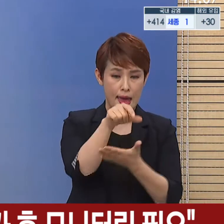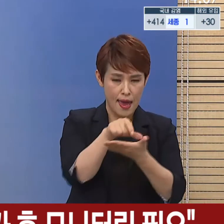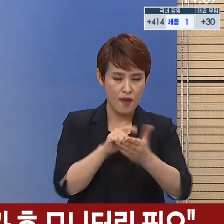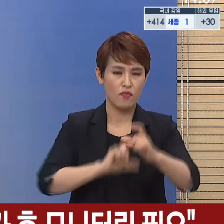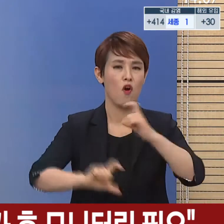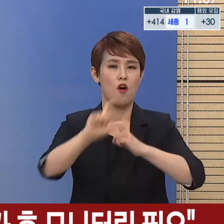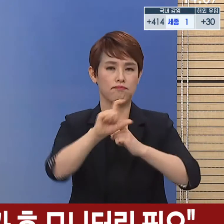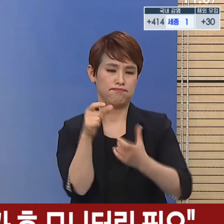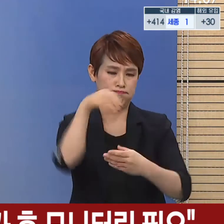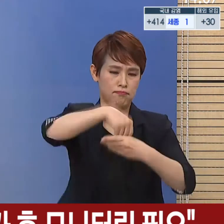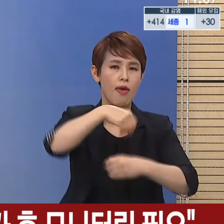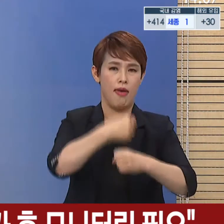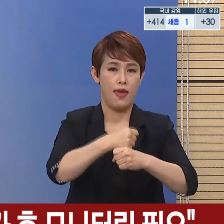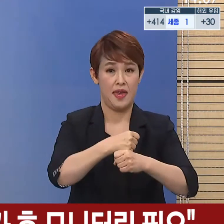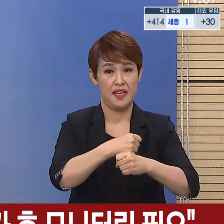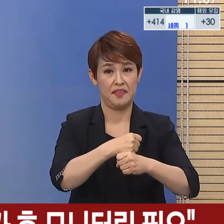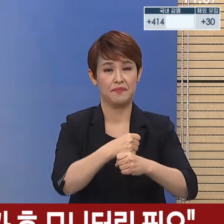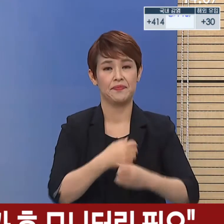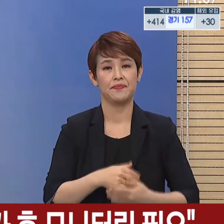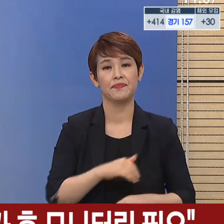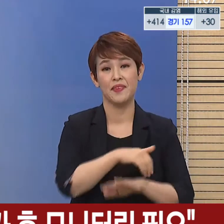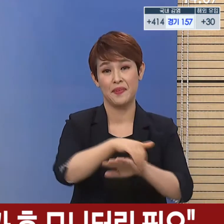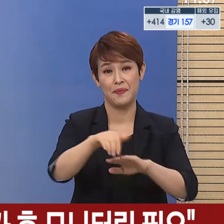반영할 계획입니다.